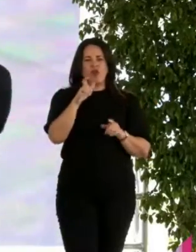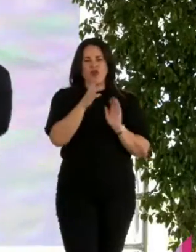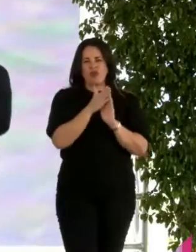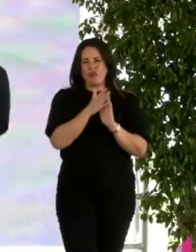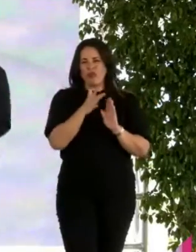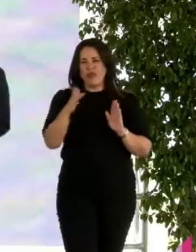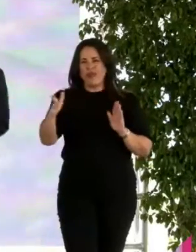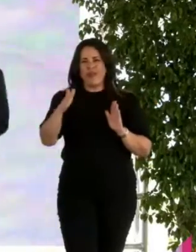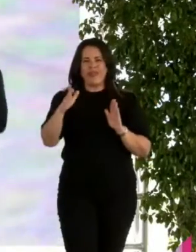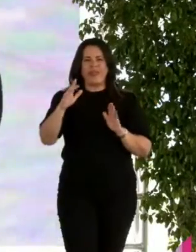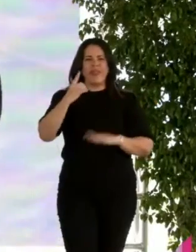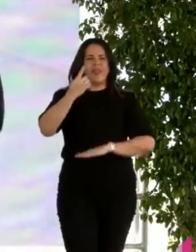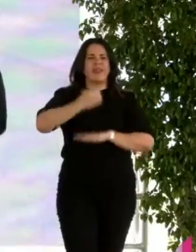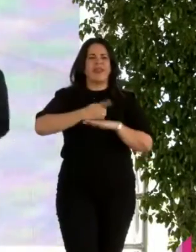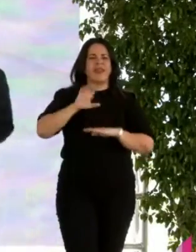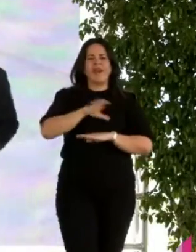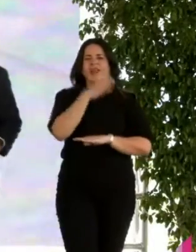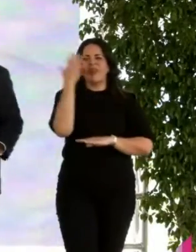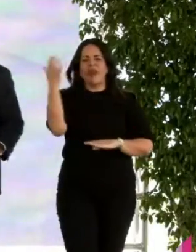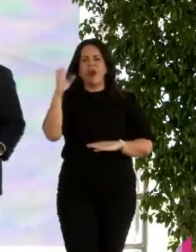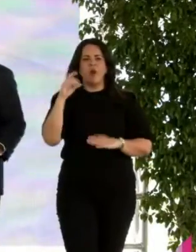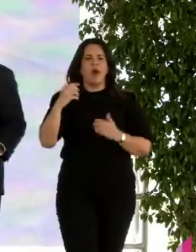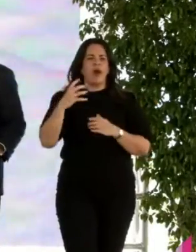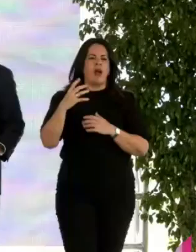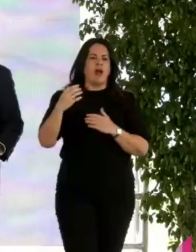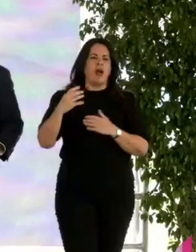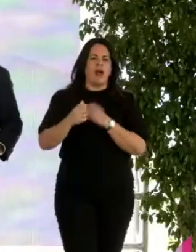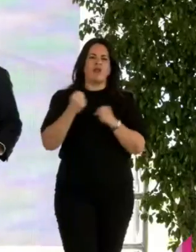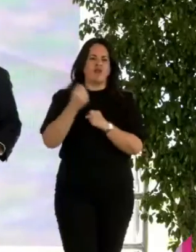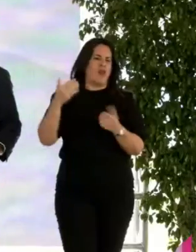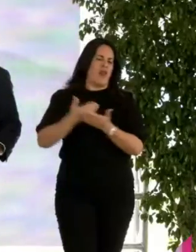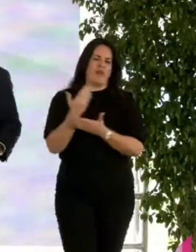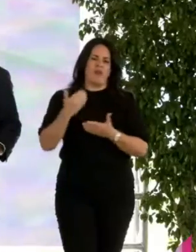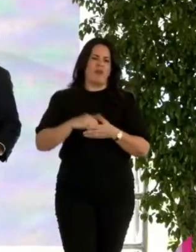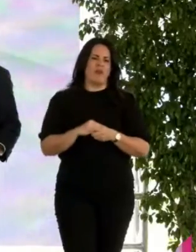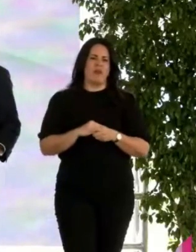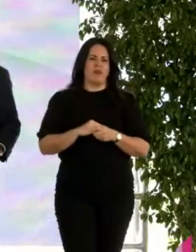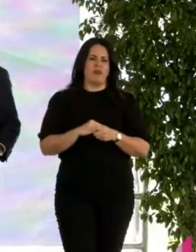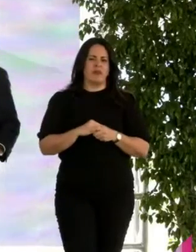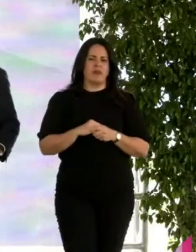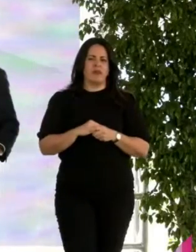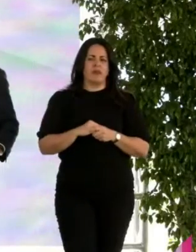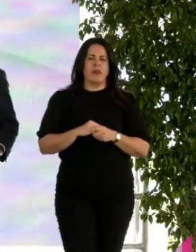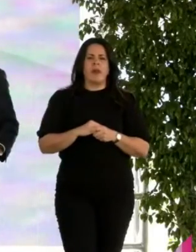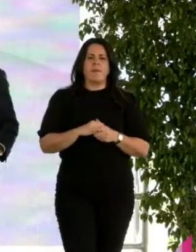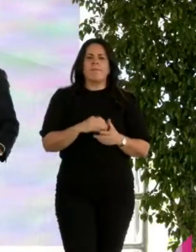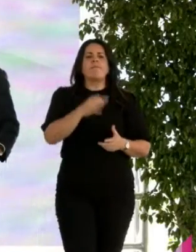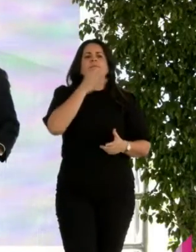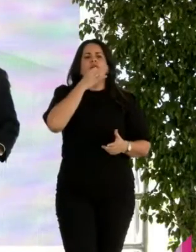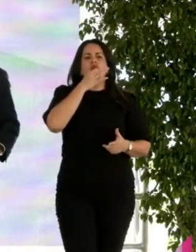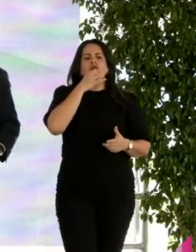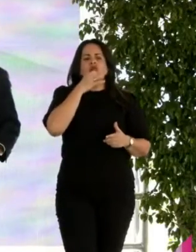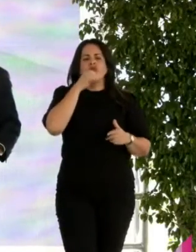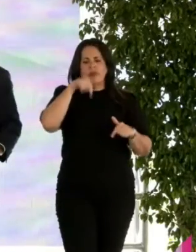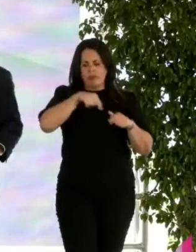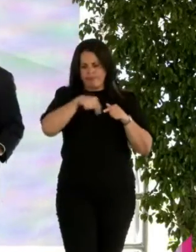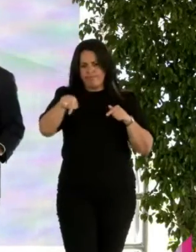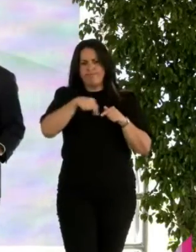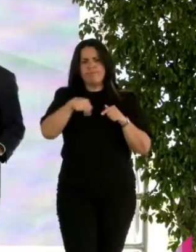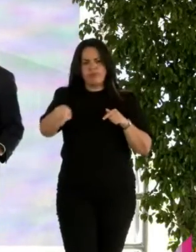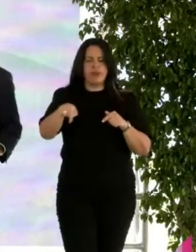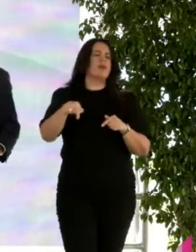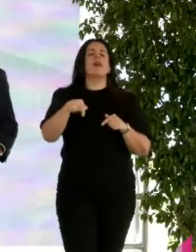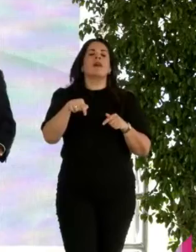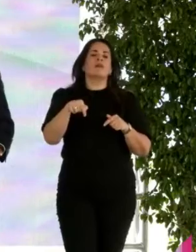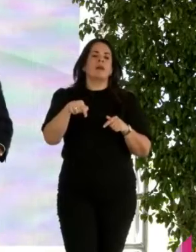decirla, el día de Navidad ni el día de Año Nuevo. Ciertamente sería en algún momento en las próximas par de semanas que estaría